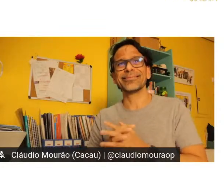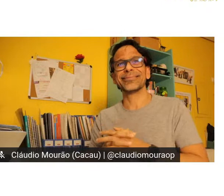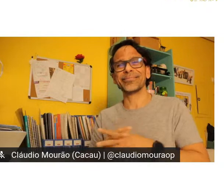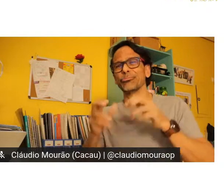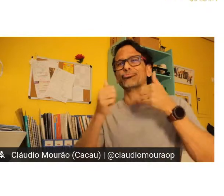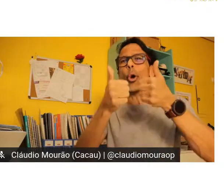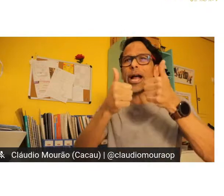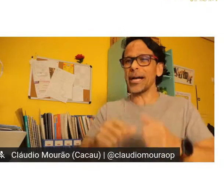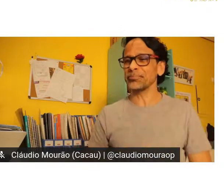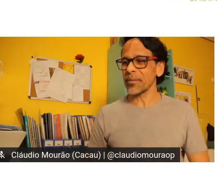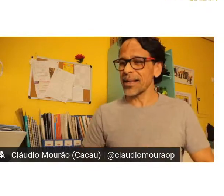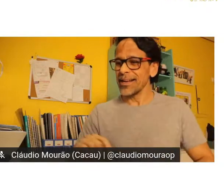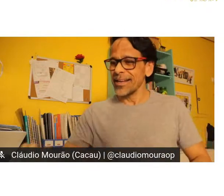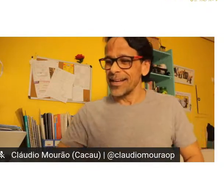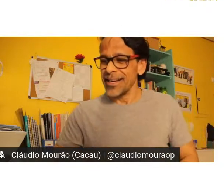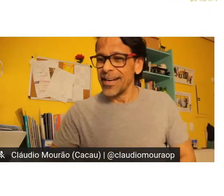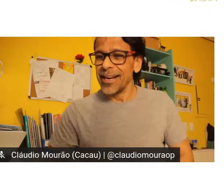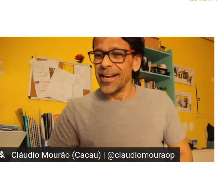xinguei